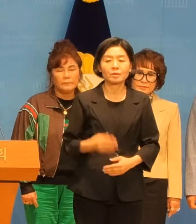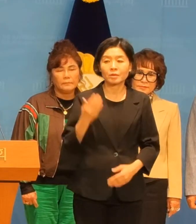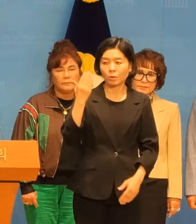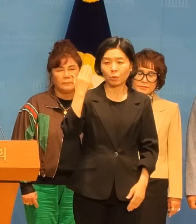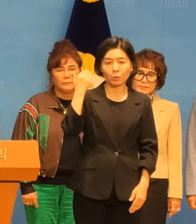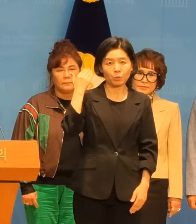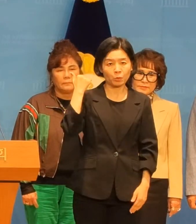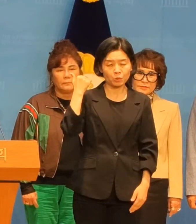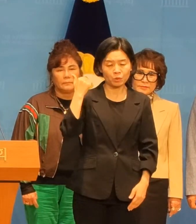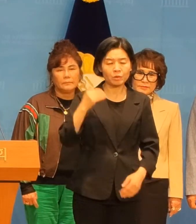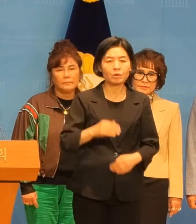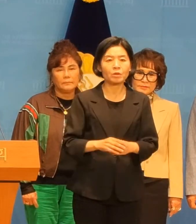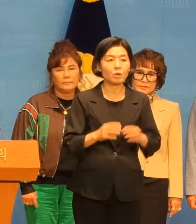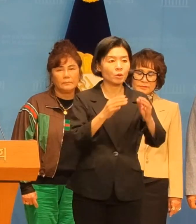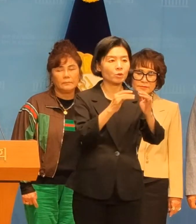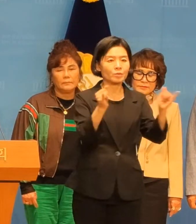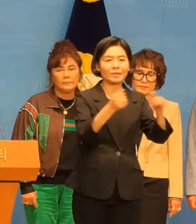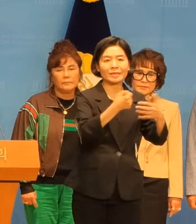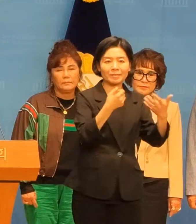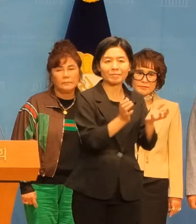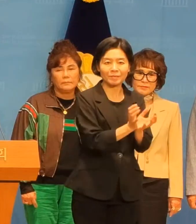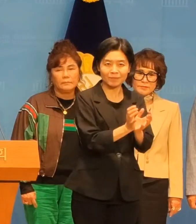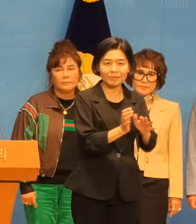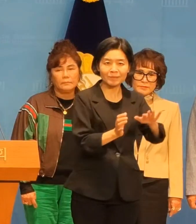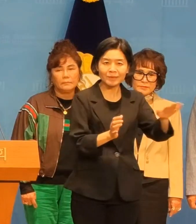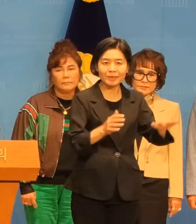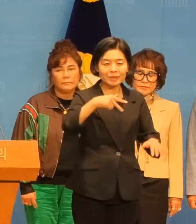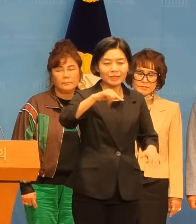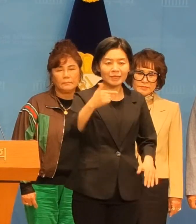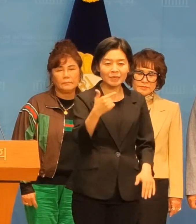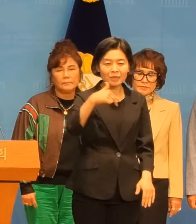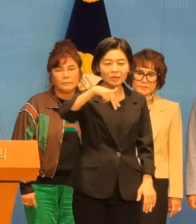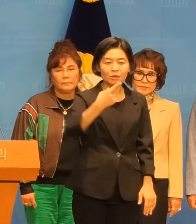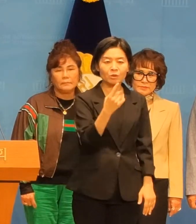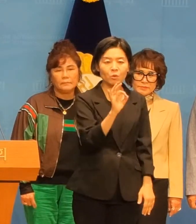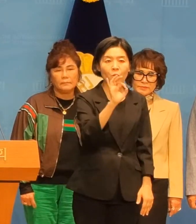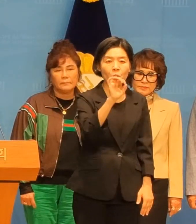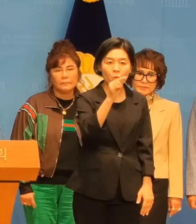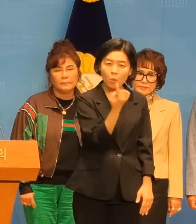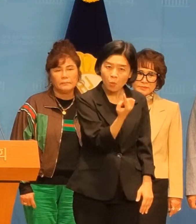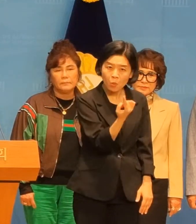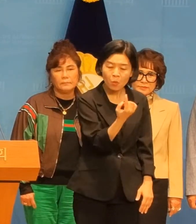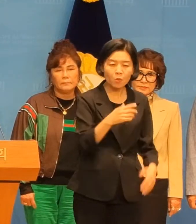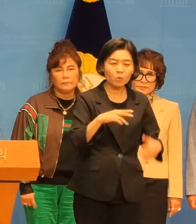최근 국민의힘 진종호 국회의원의